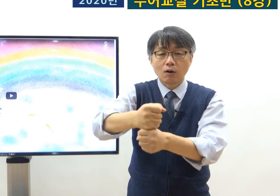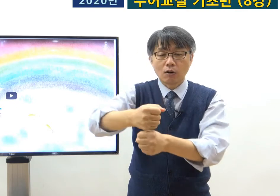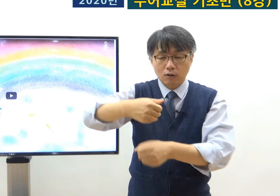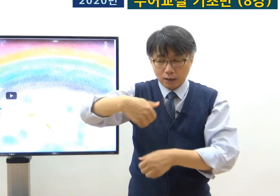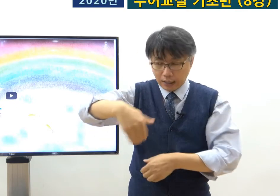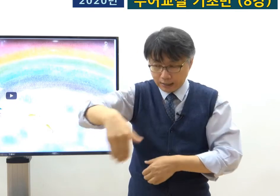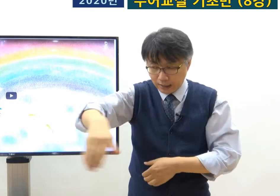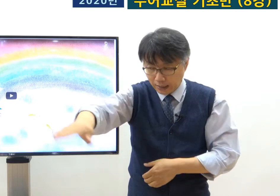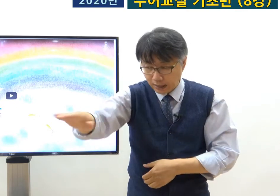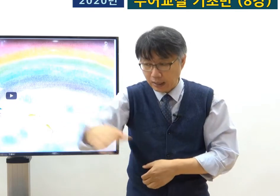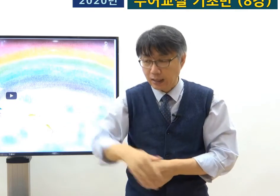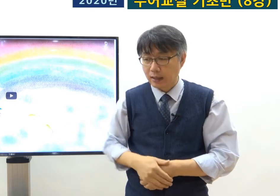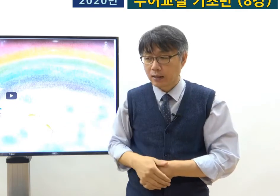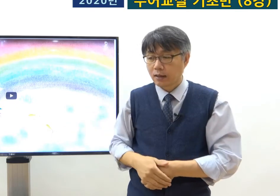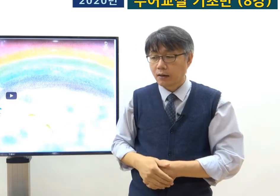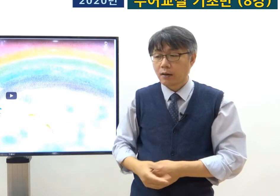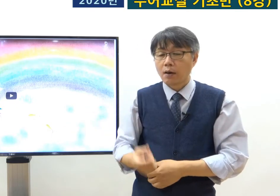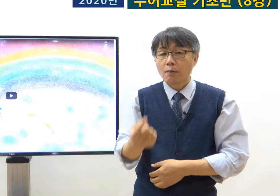만들어 가네.